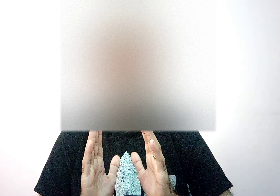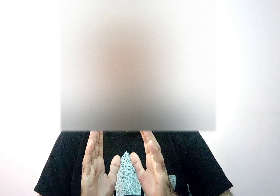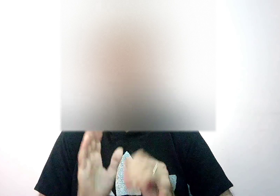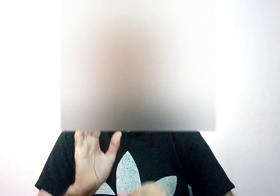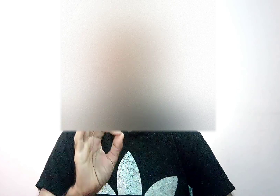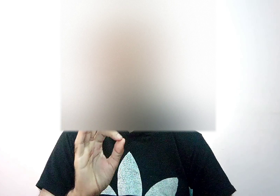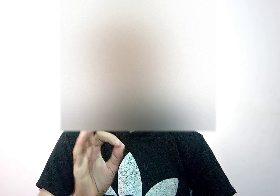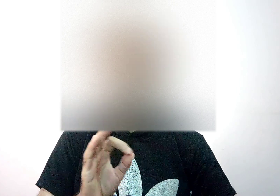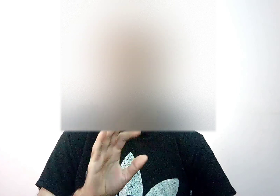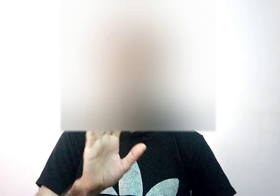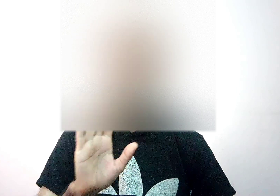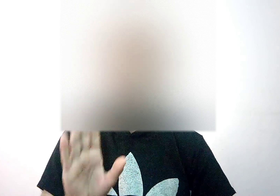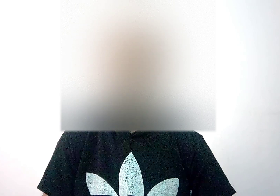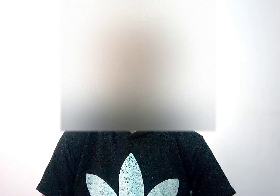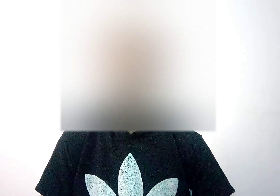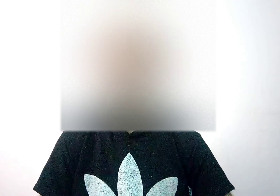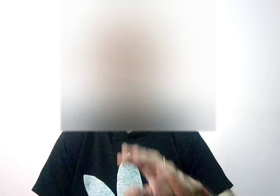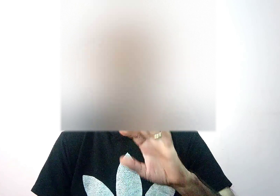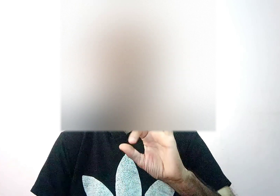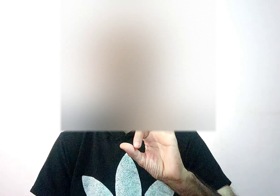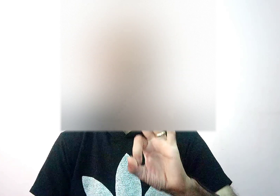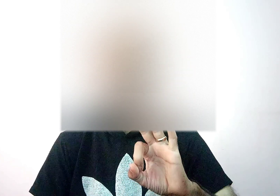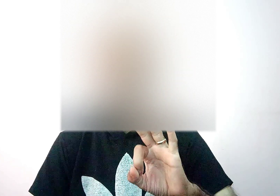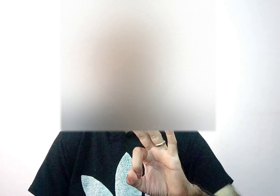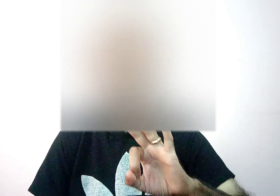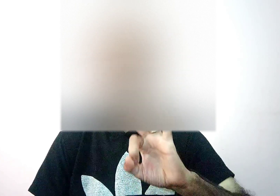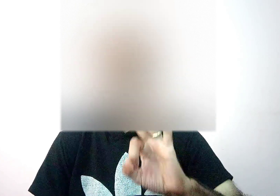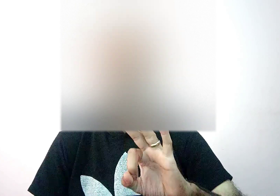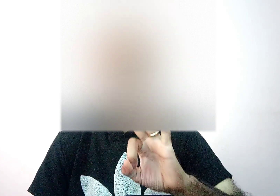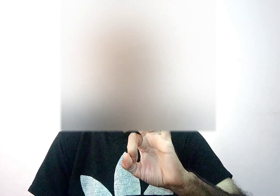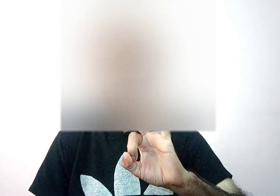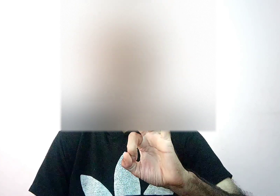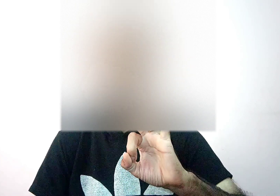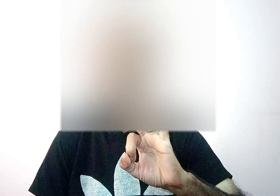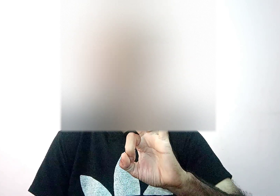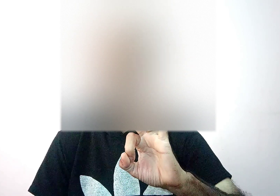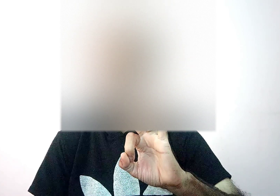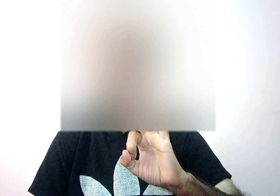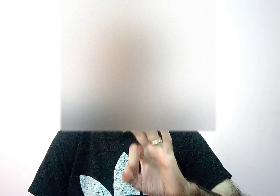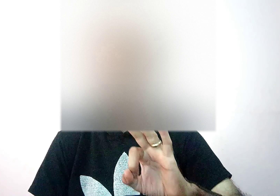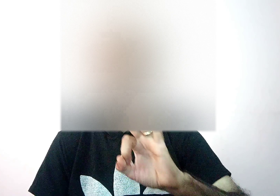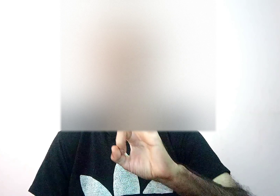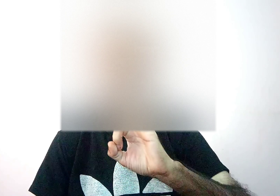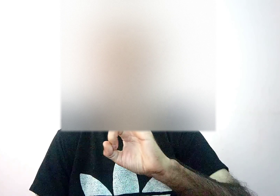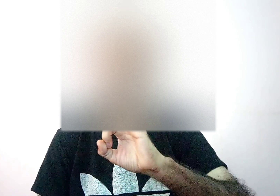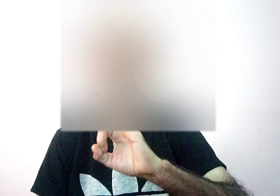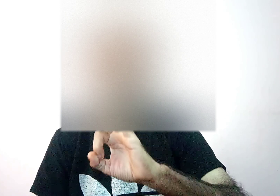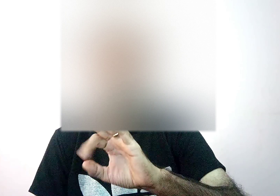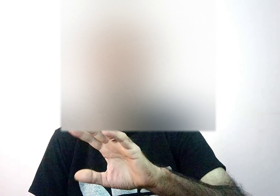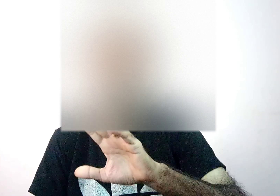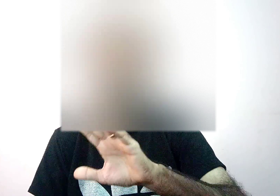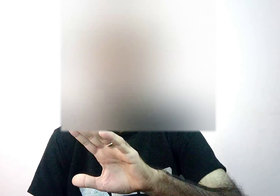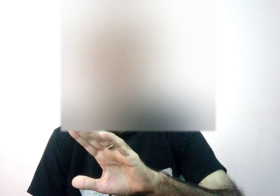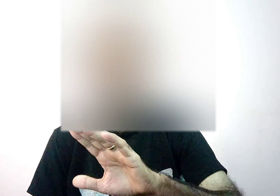وده يمكن اللي خلاه ان هو اطاح بتلاتة من اهم تلاتة في الحكومة الاثيوبية،